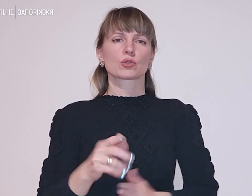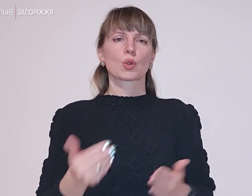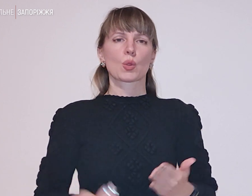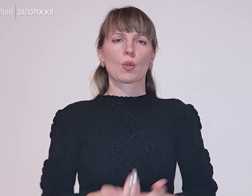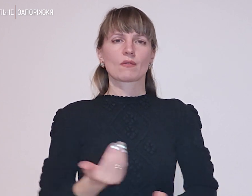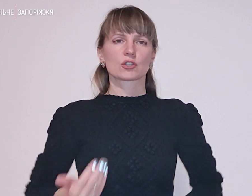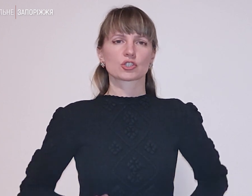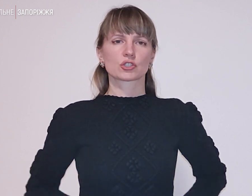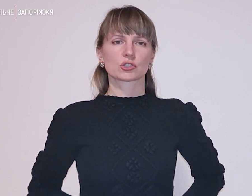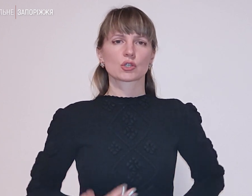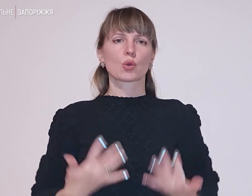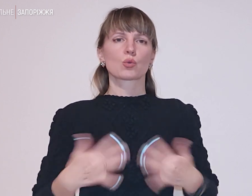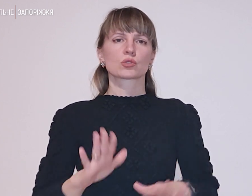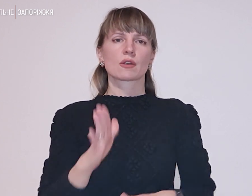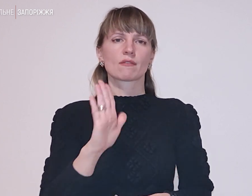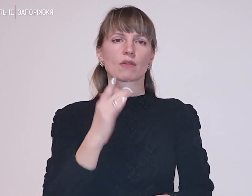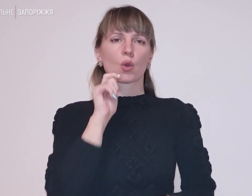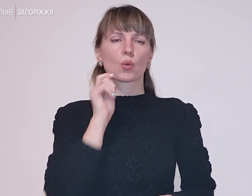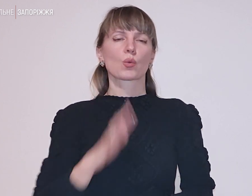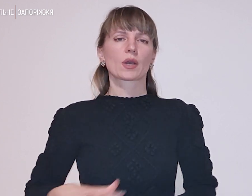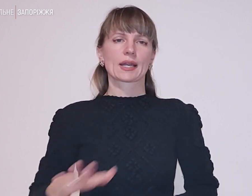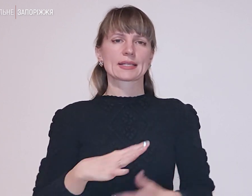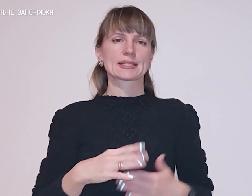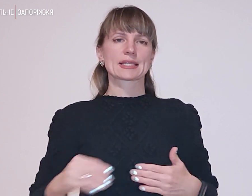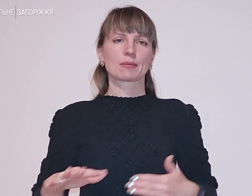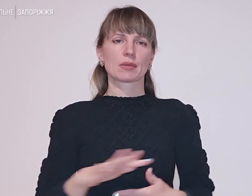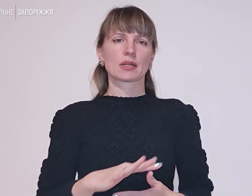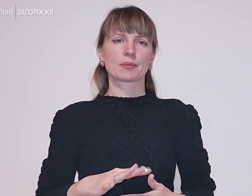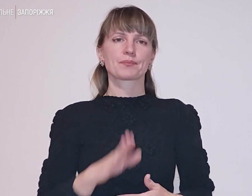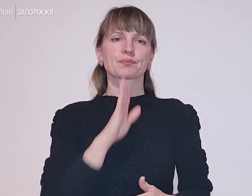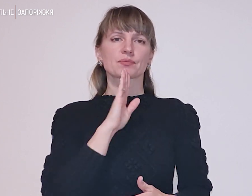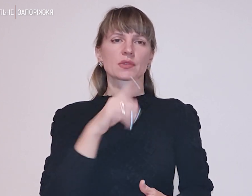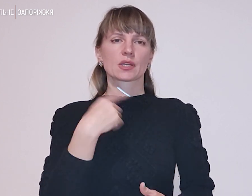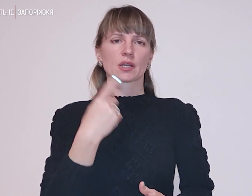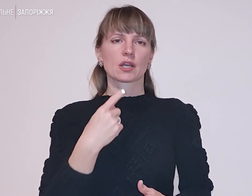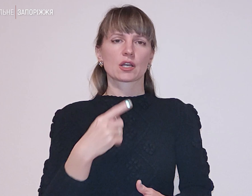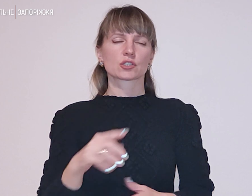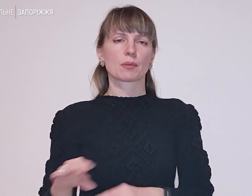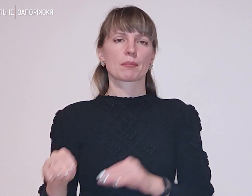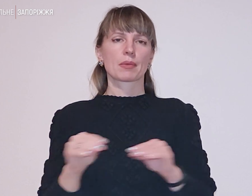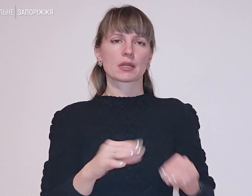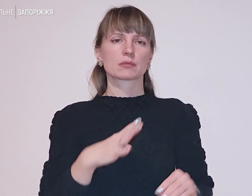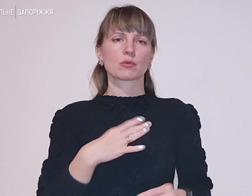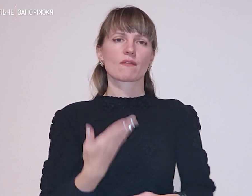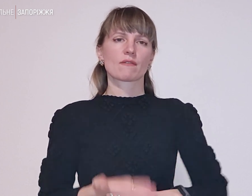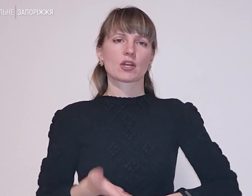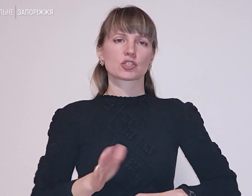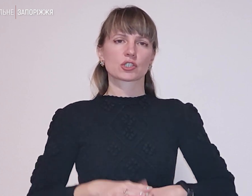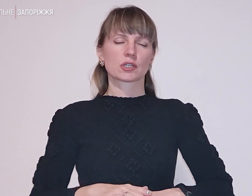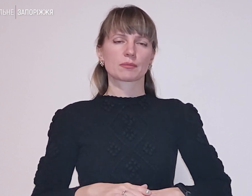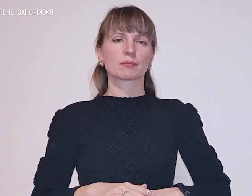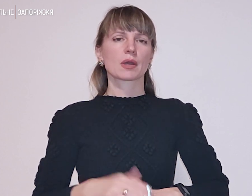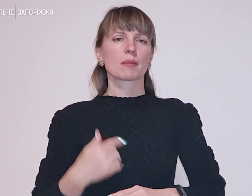життя. Вже в Україні, на українській землі. Жінка каже, переїзд був дуже важким. Ми виїхали вчора